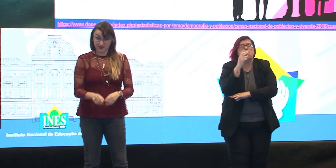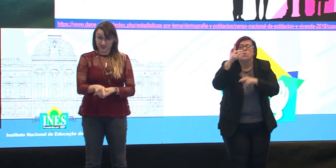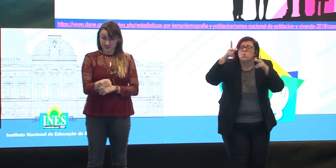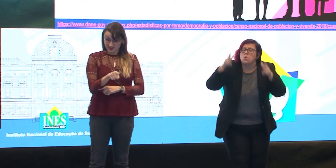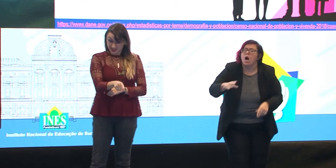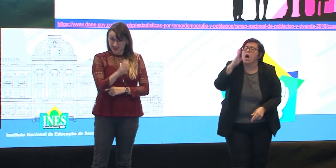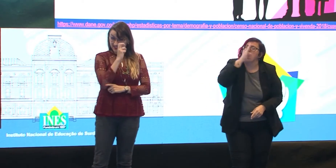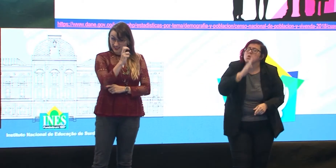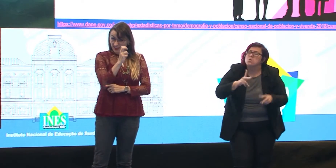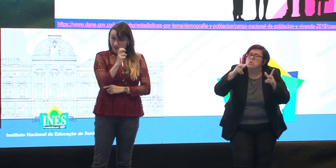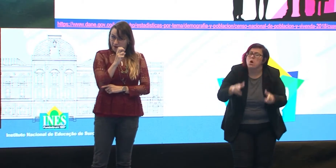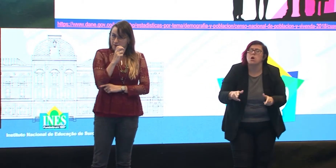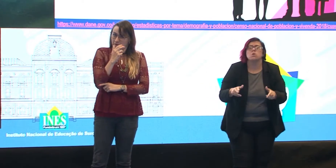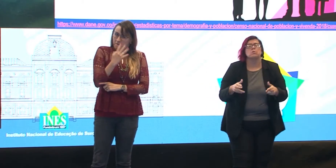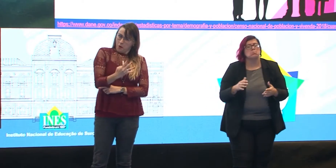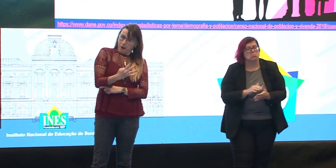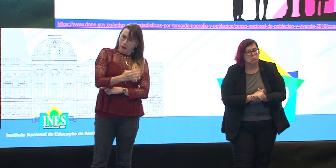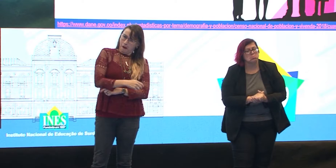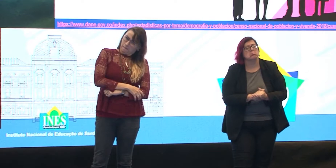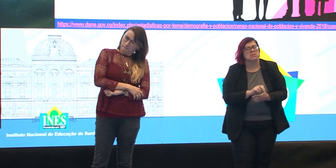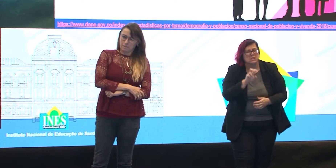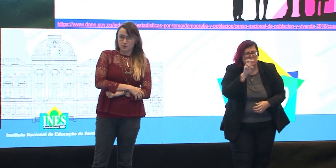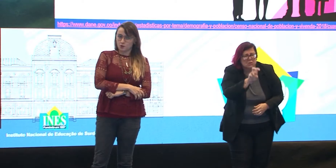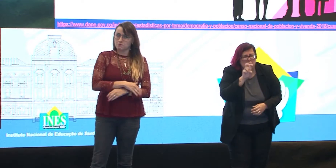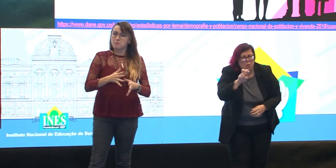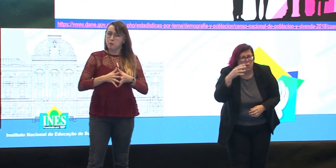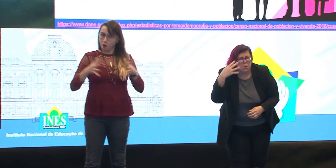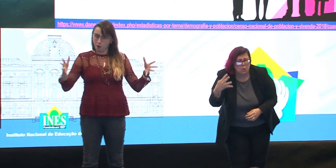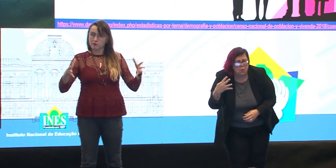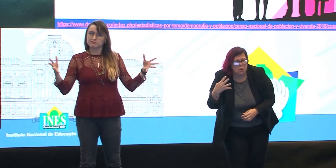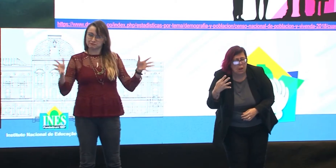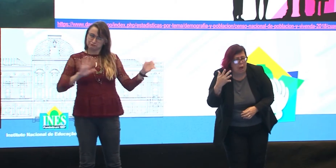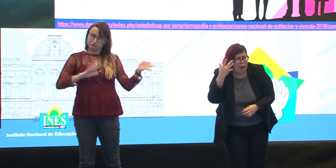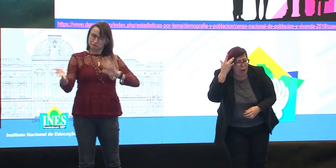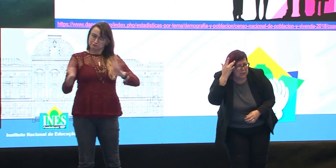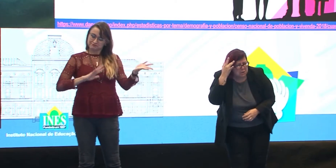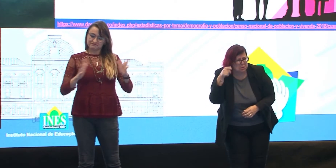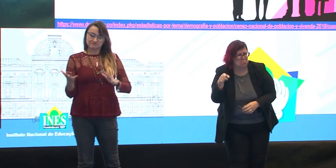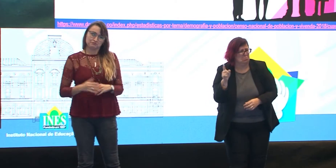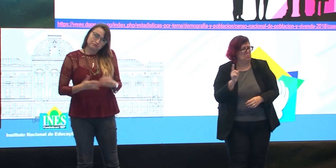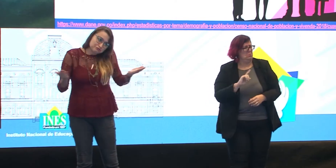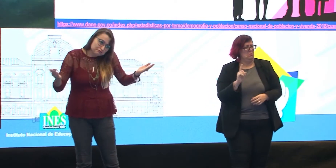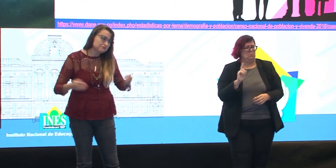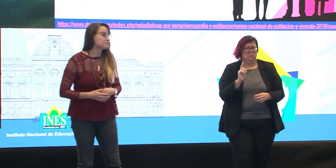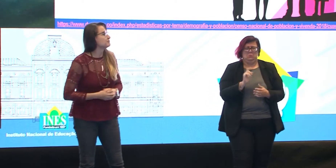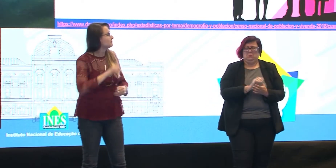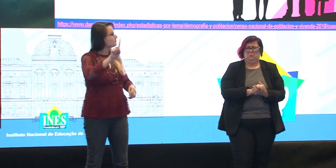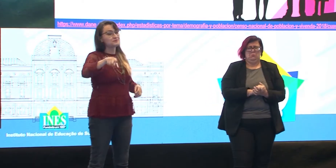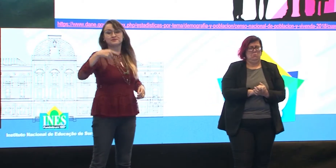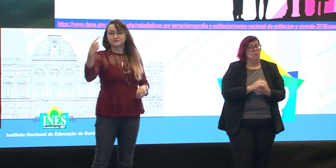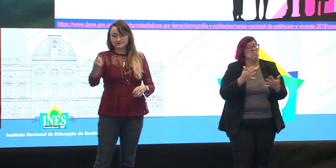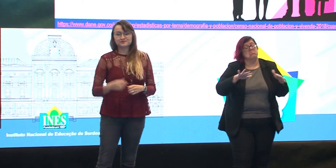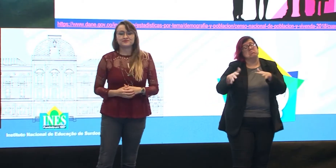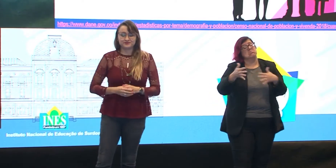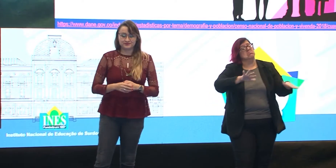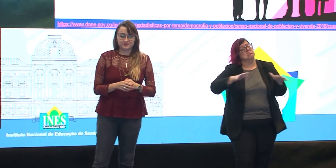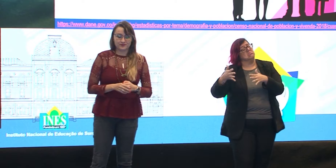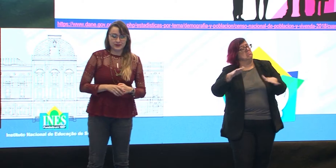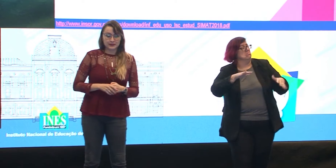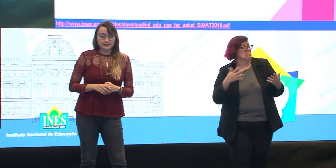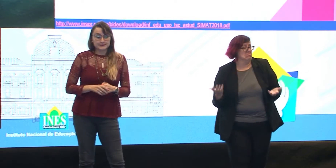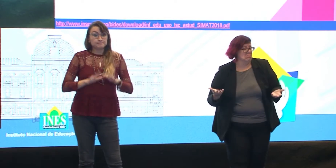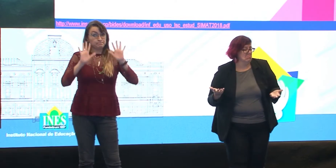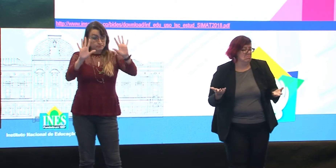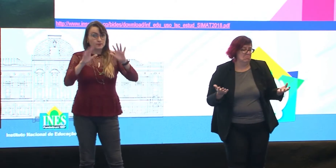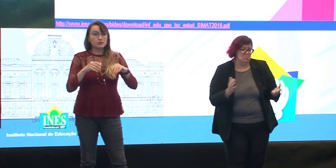dificuldade de coleta de informações a respeito dessas pessoas, dessa população, a gente tem uma estimativa porque